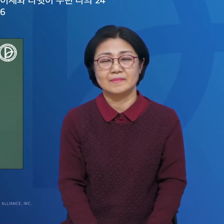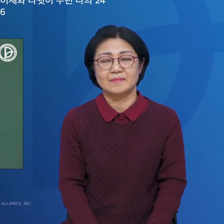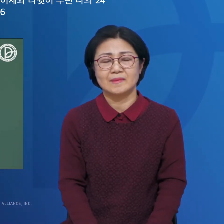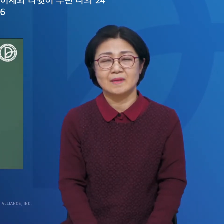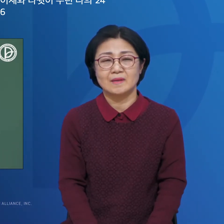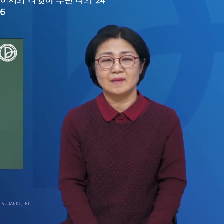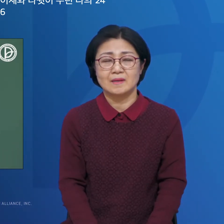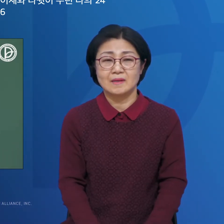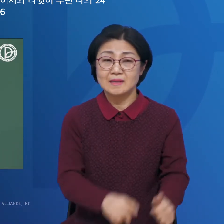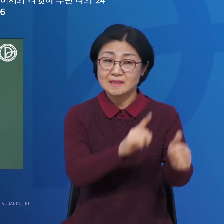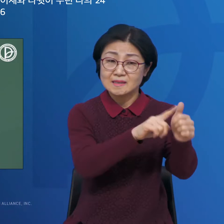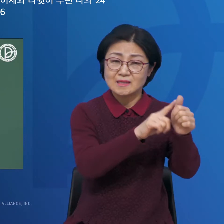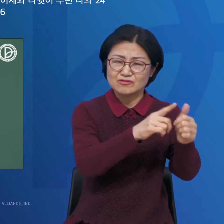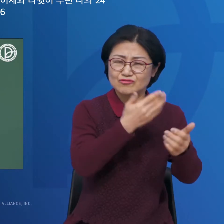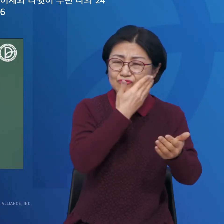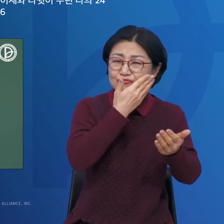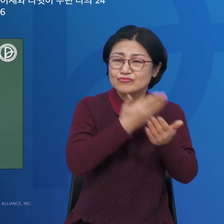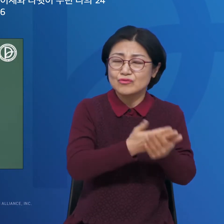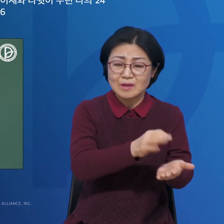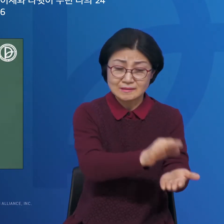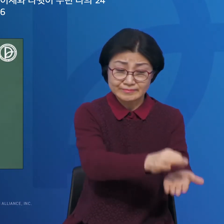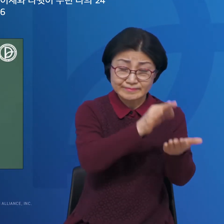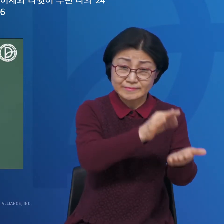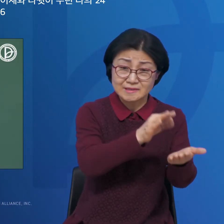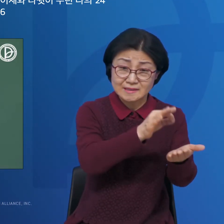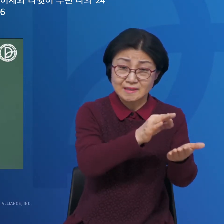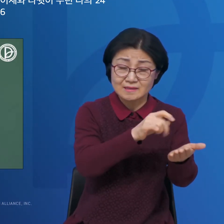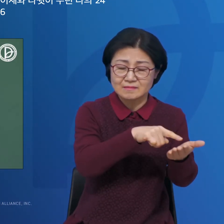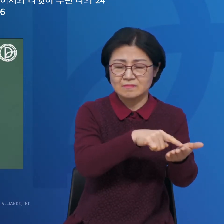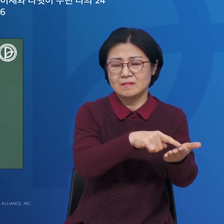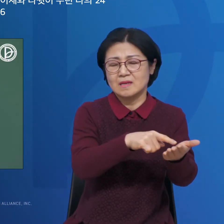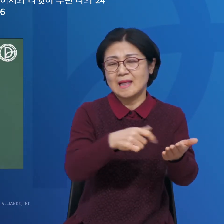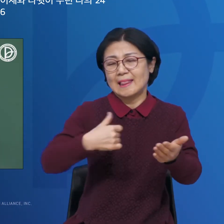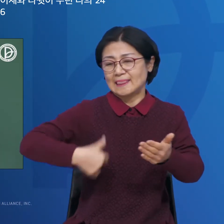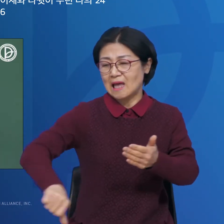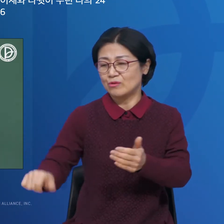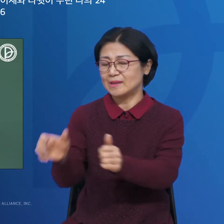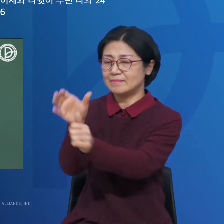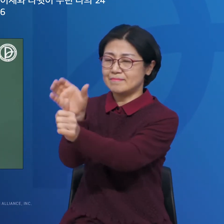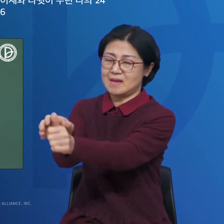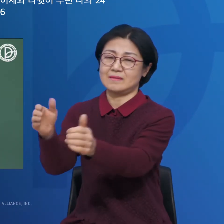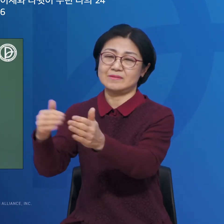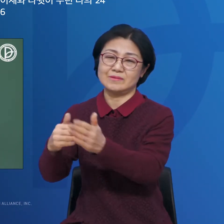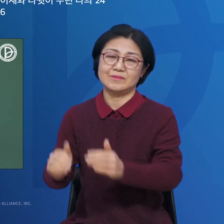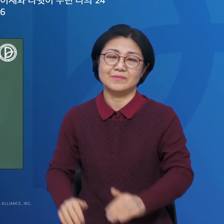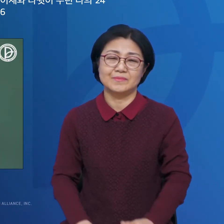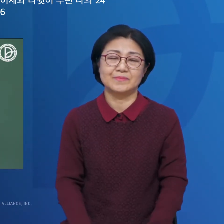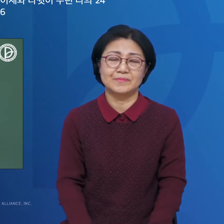맡긴 겁니다. We see that he gives his greatest inheritance to David. 그러고 뭡니까? And then what else?